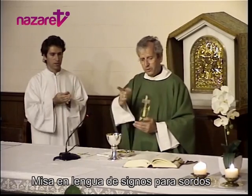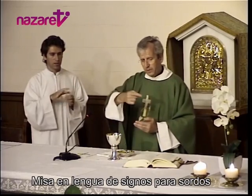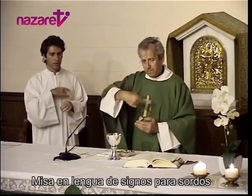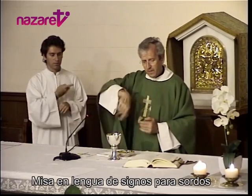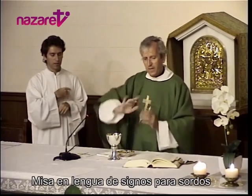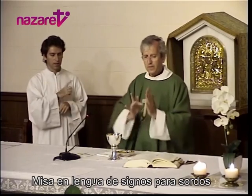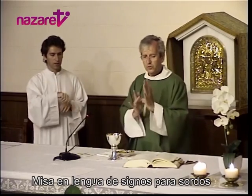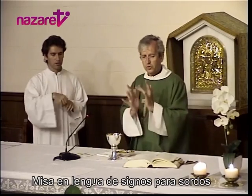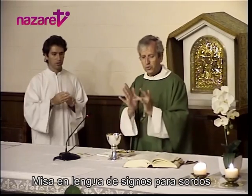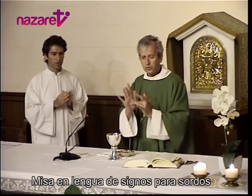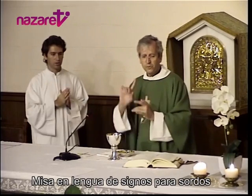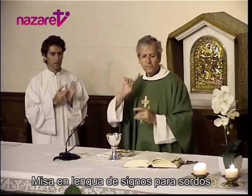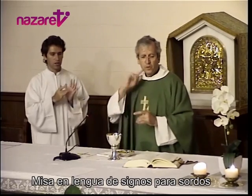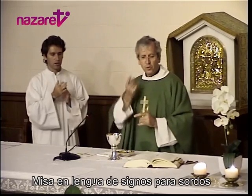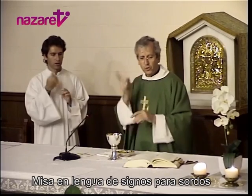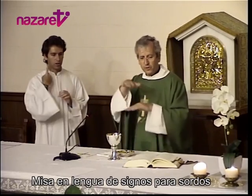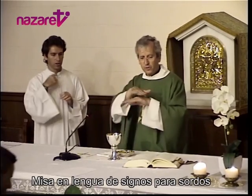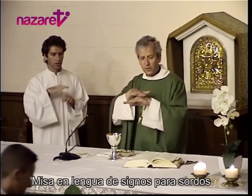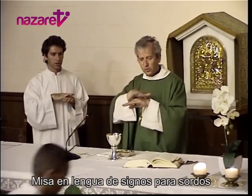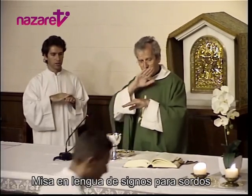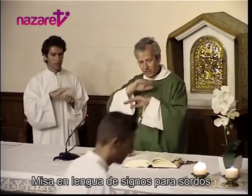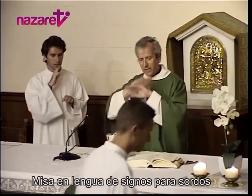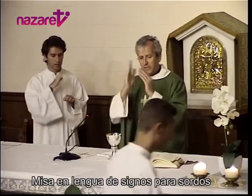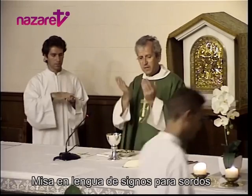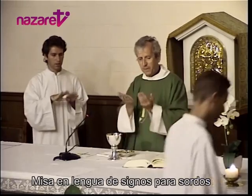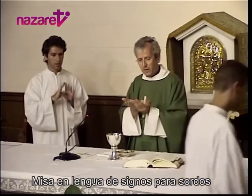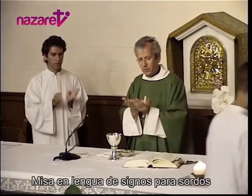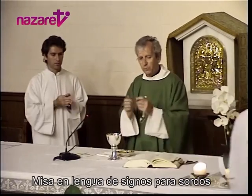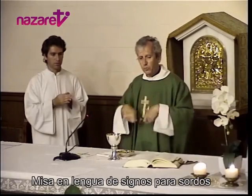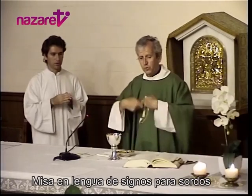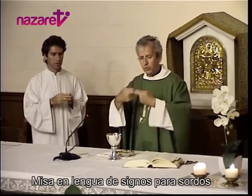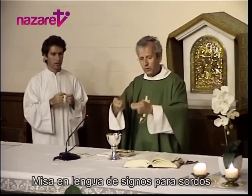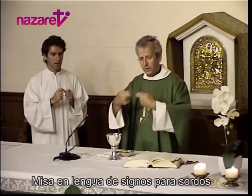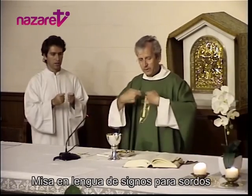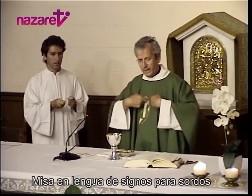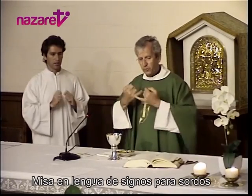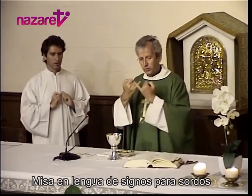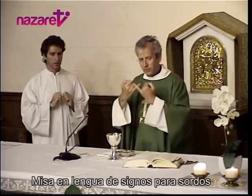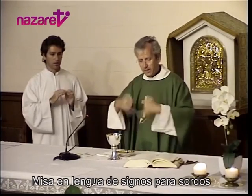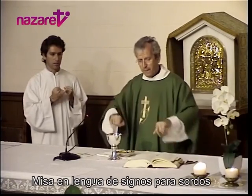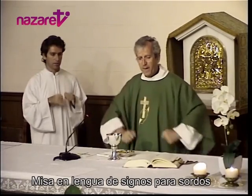ten piedad de nosotros. Cordero de Dios, que quitas el pecado del mundo, danos la paz.